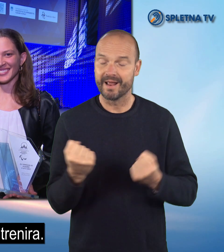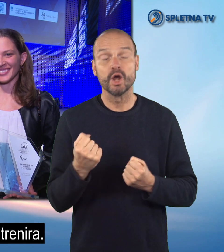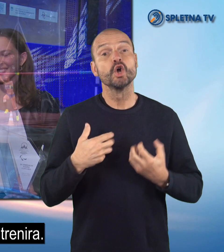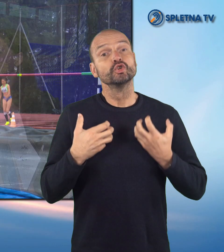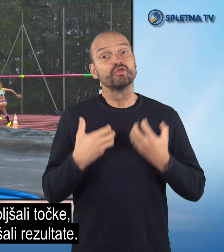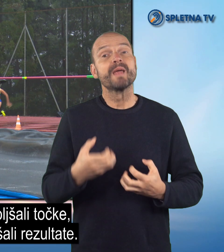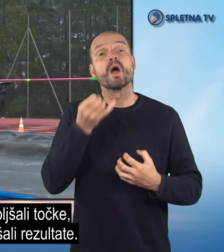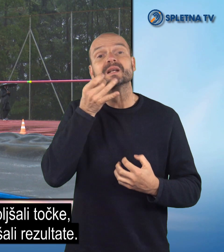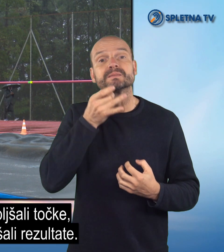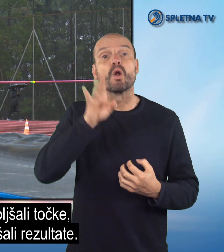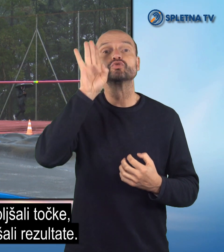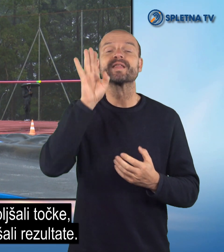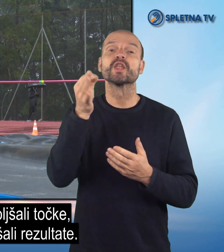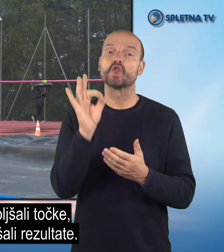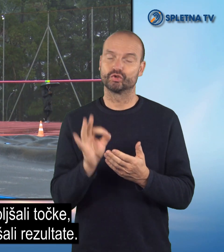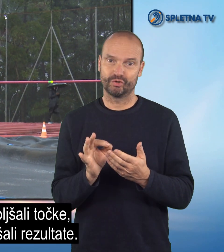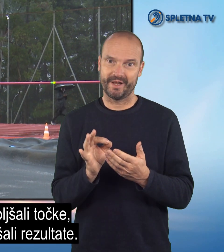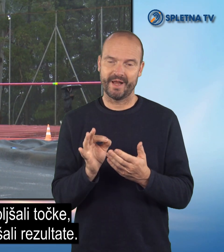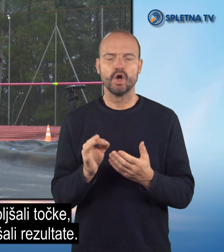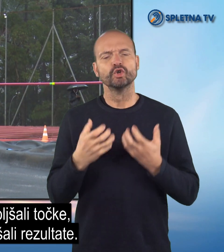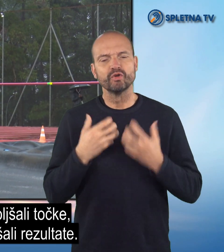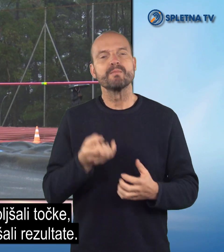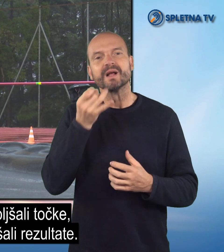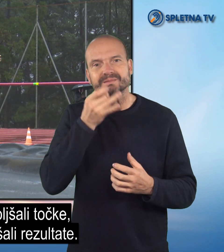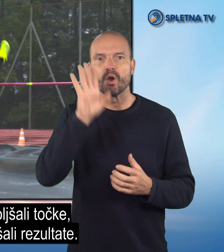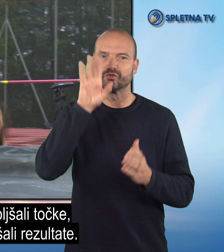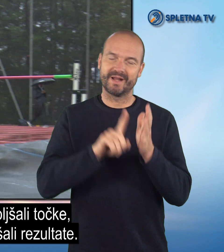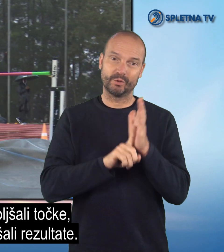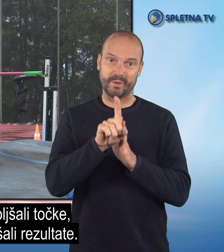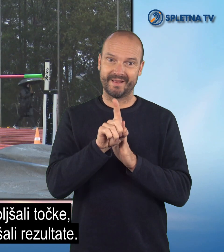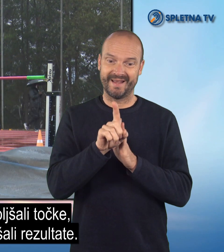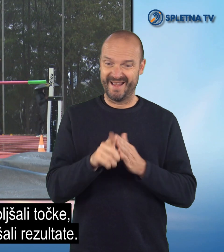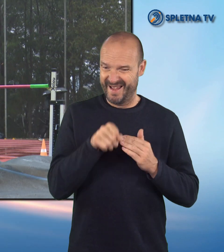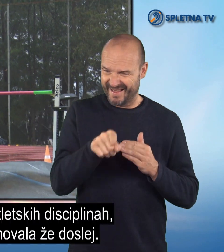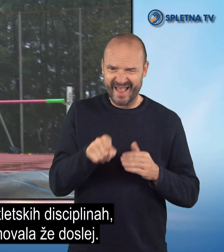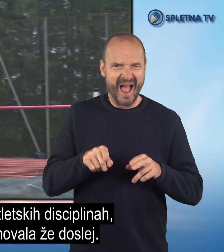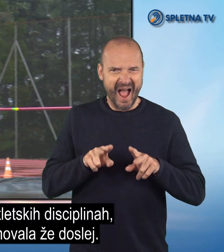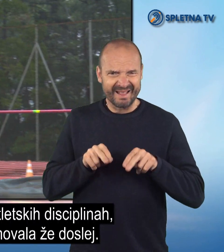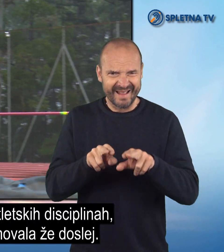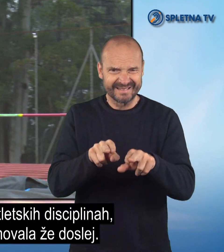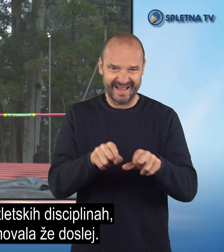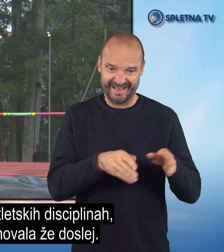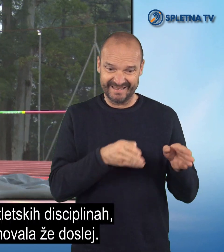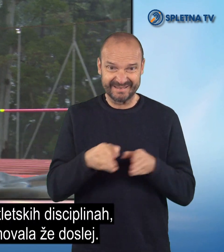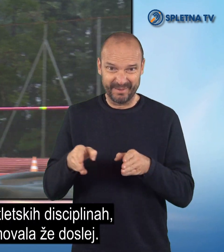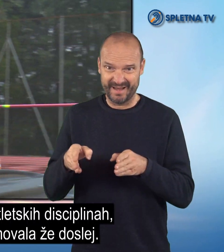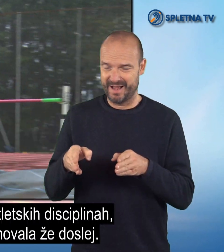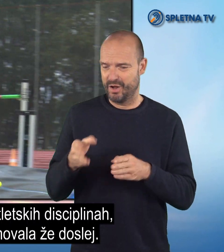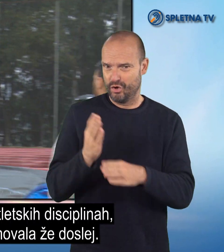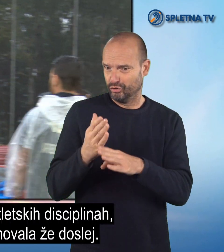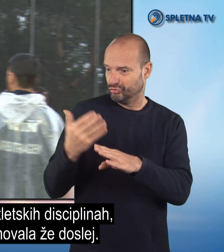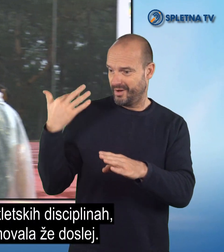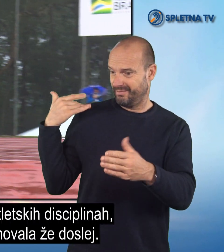trenira, radi bi izboljšali točke, radi bi izboljšali rezultate. Pač v teh atletskih disciplinah, ki